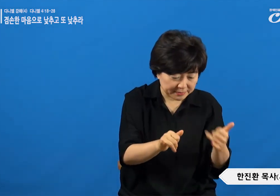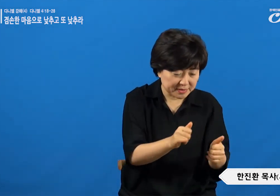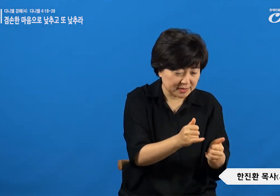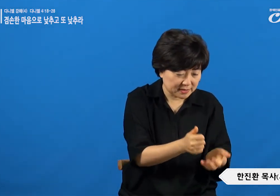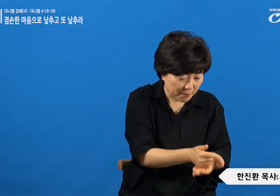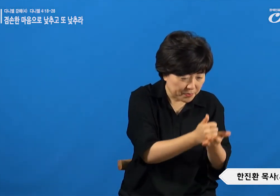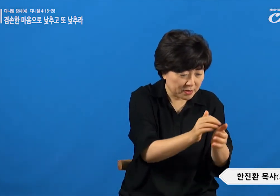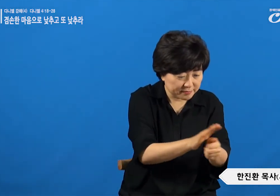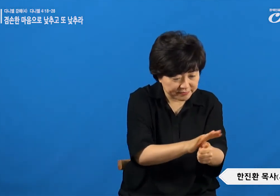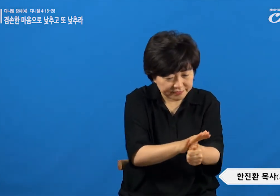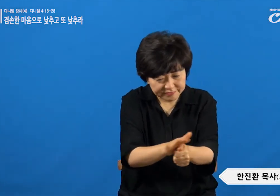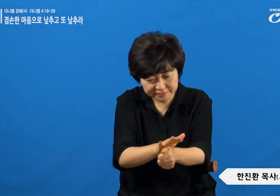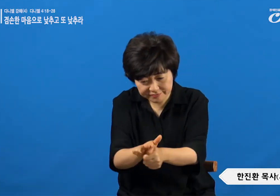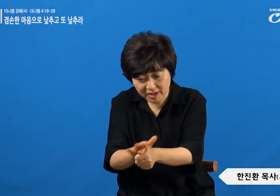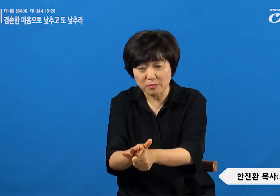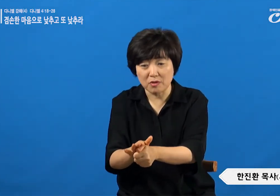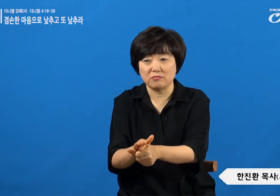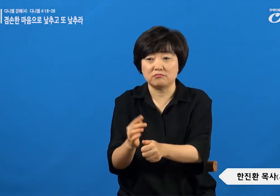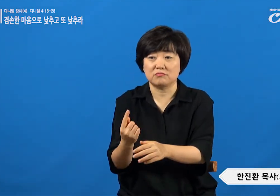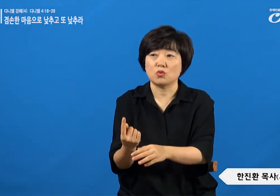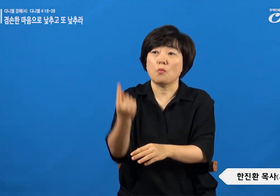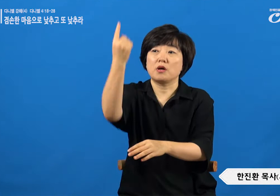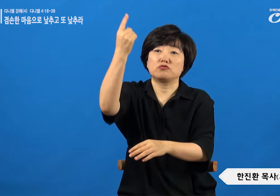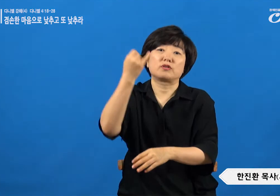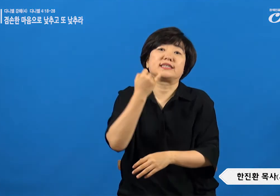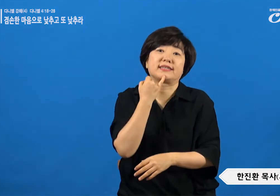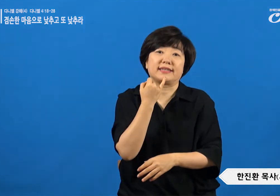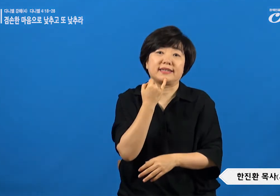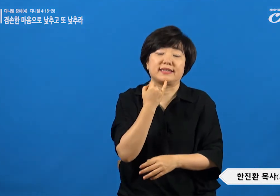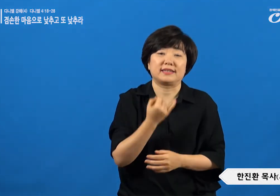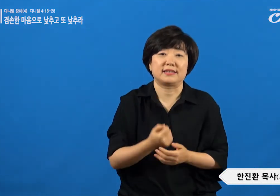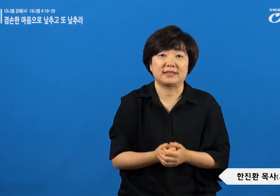섬기고 봉사하면 그 높은 자리에 오른 것이 좋은 것이죠.